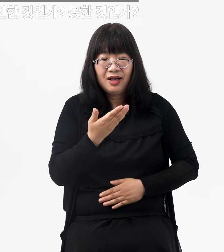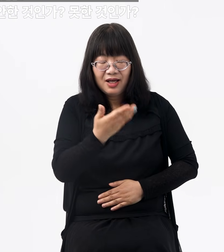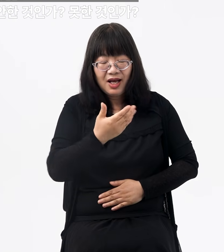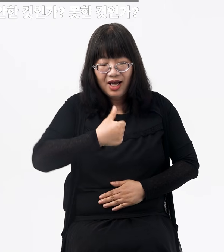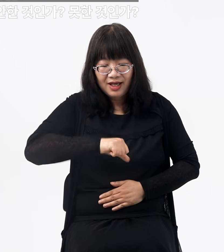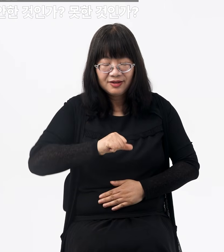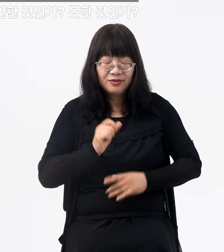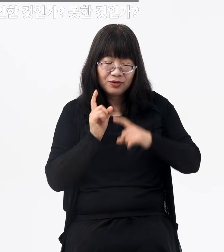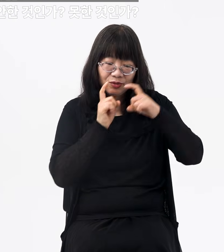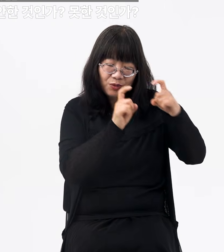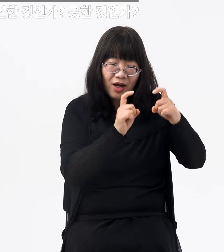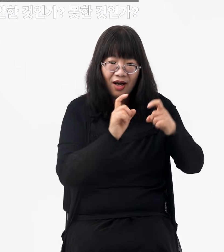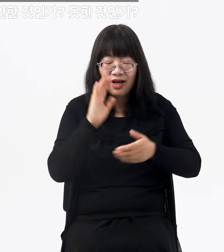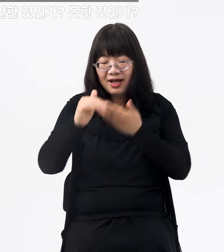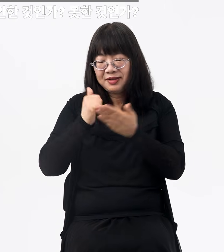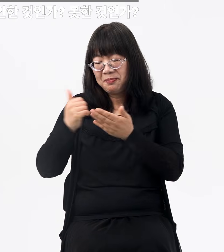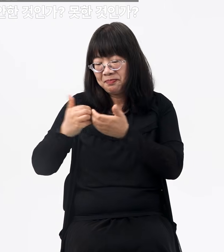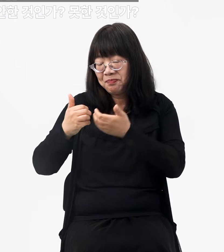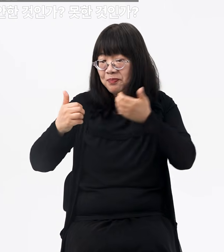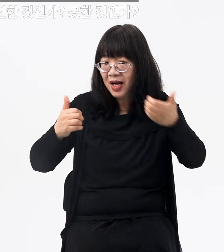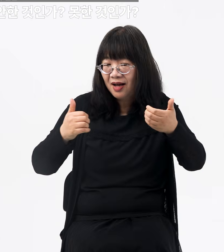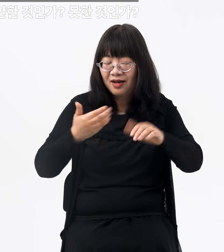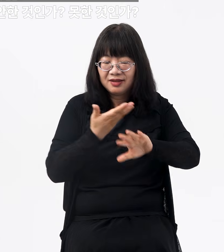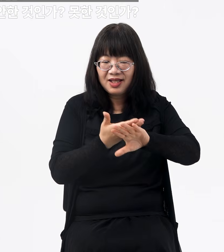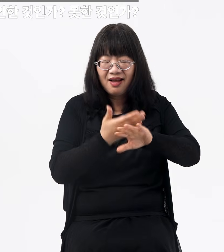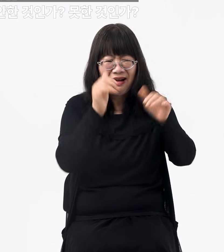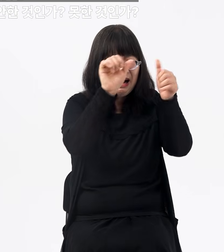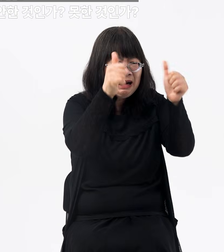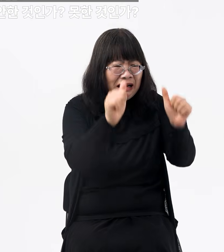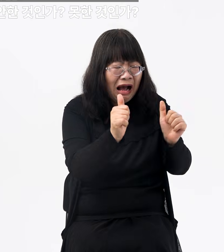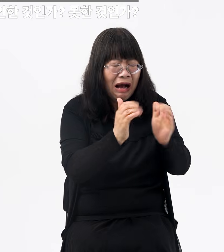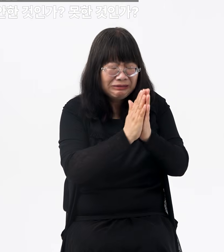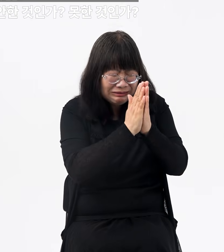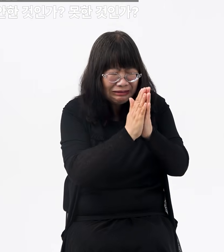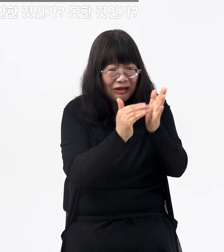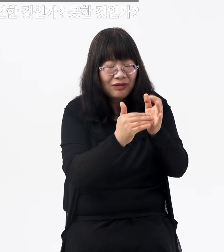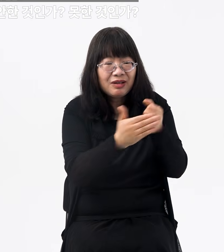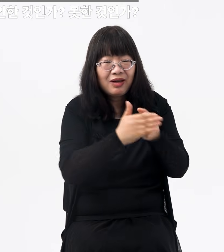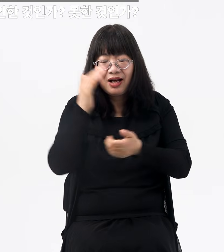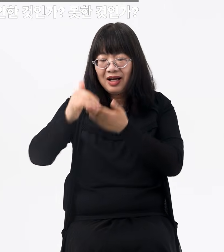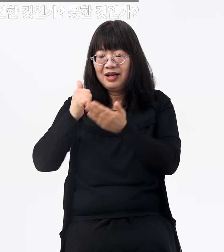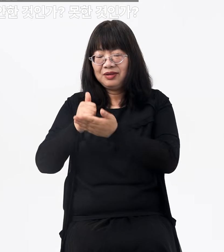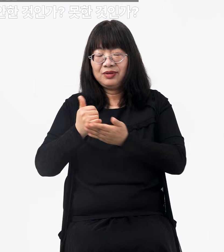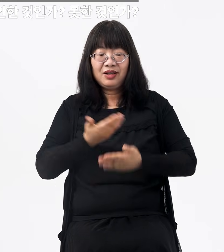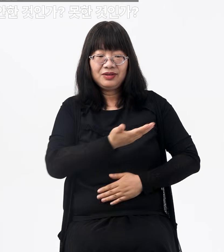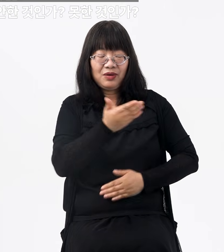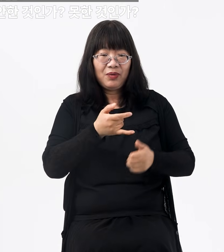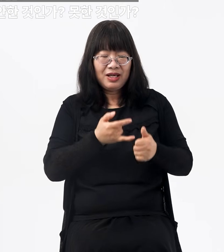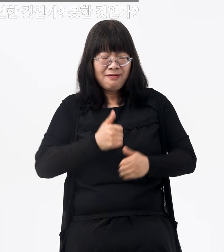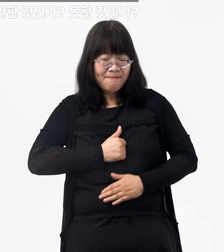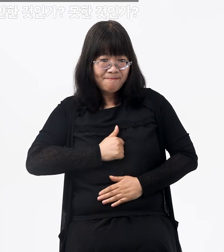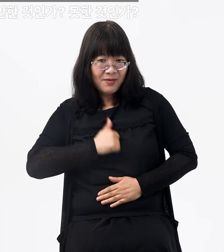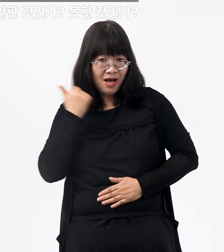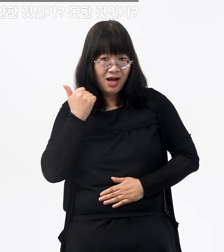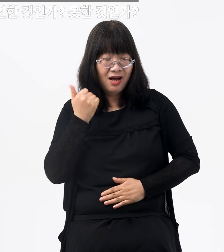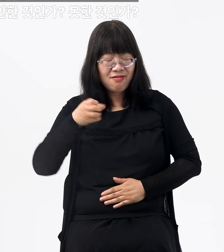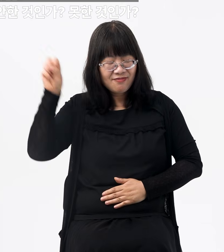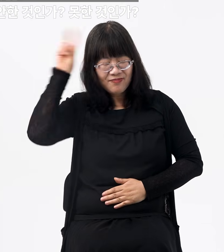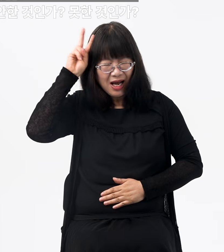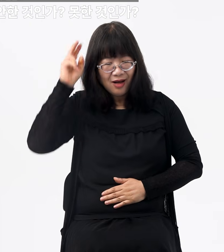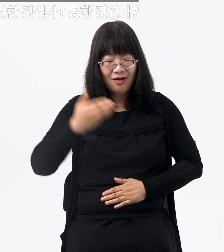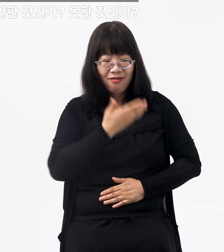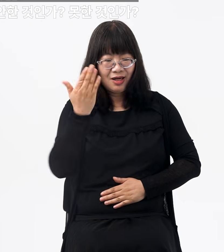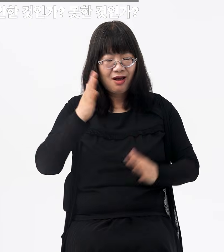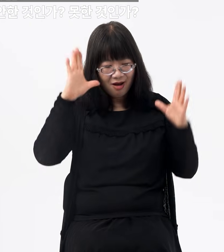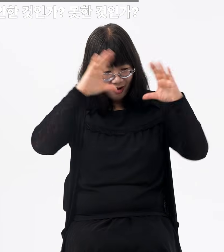아들을 유혹하여 그가 여호와를 떠나고 다른 신들을 섬기게 함으로 여호와께서 너희에게 진노하사 갑자기